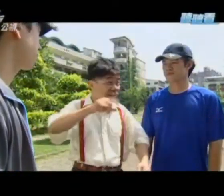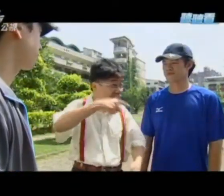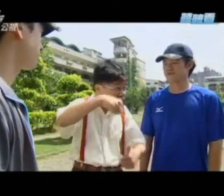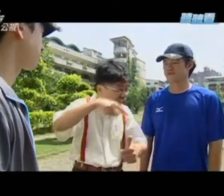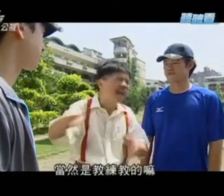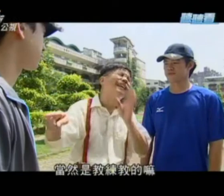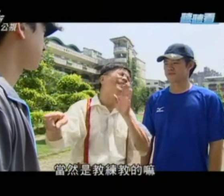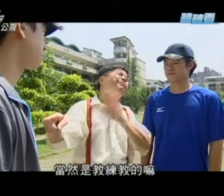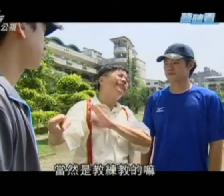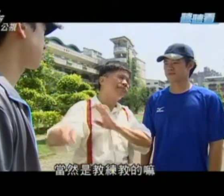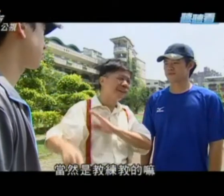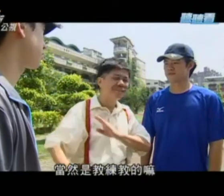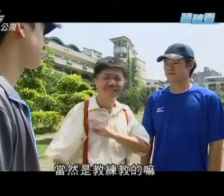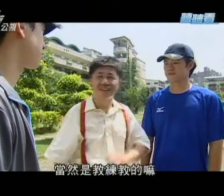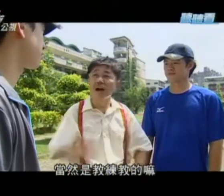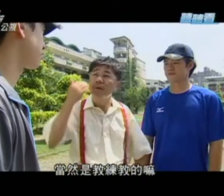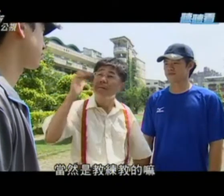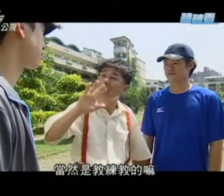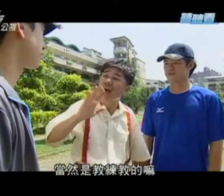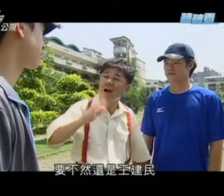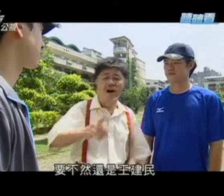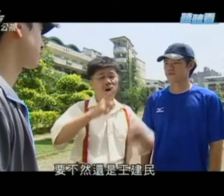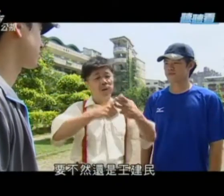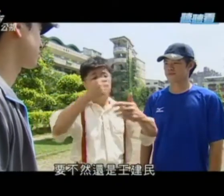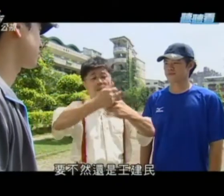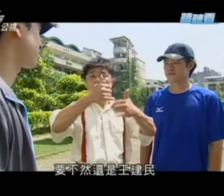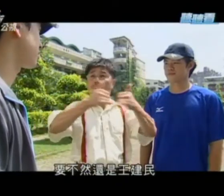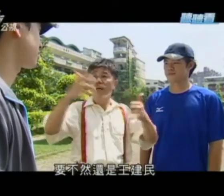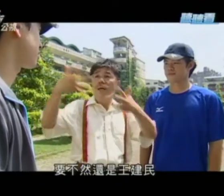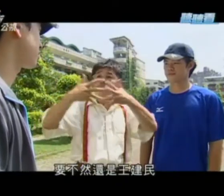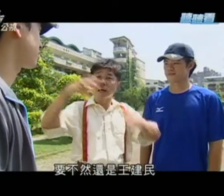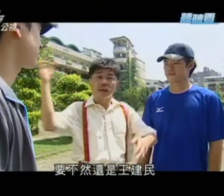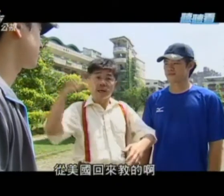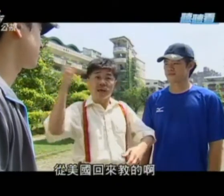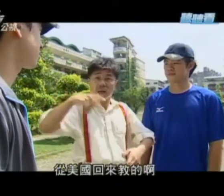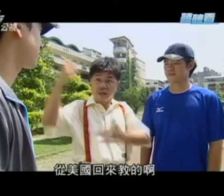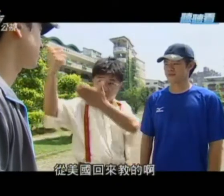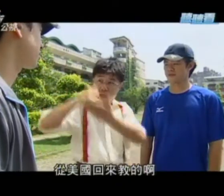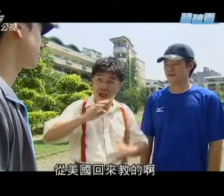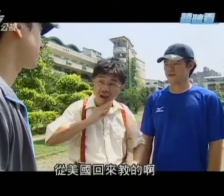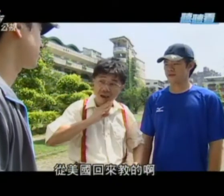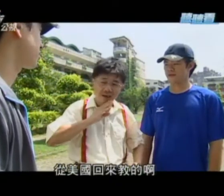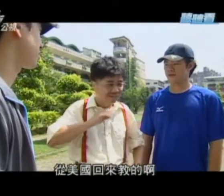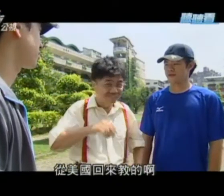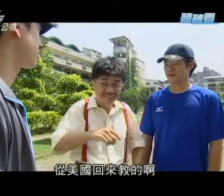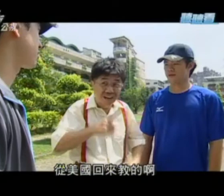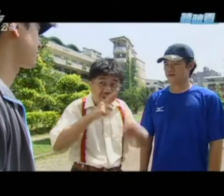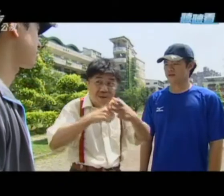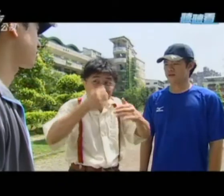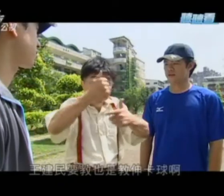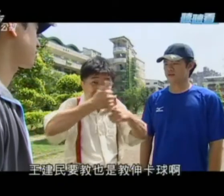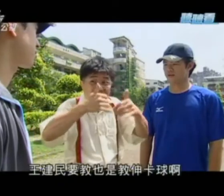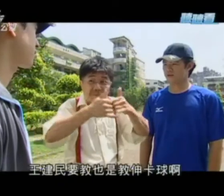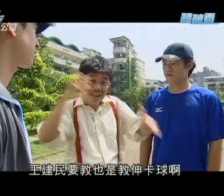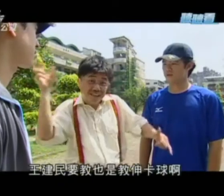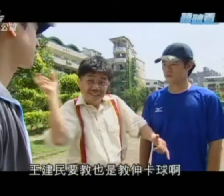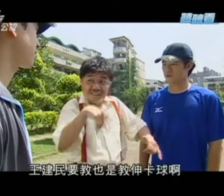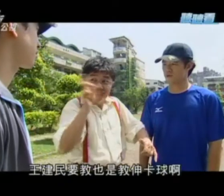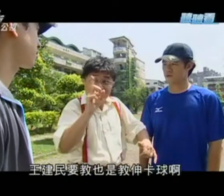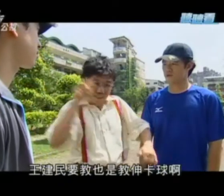哎，当然是教练教的嘛，要不然还是王建民从美国回来教的。王建民要教也是教